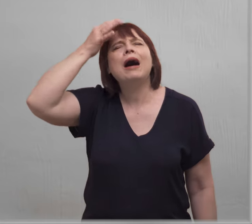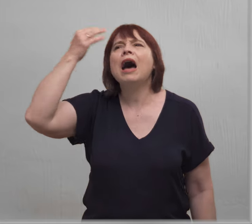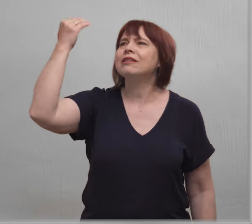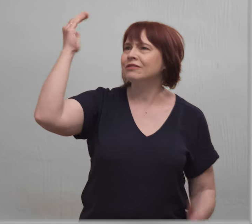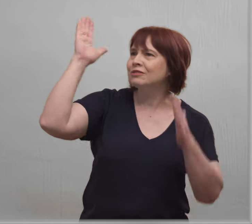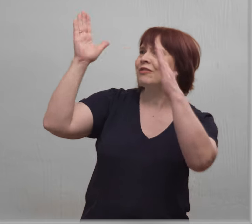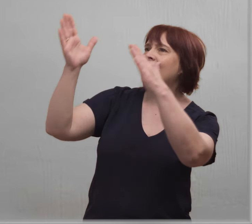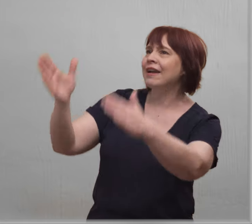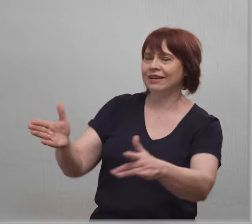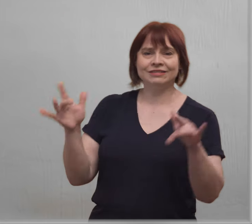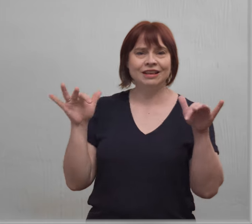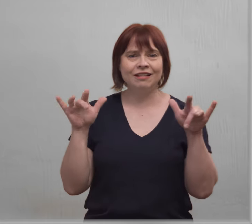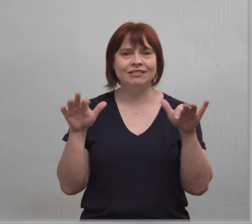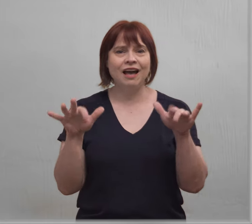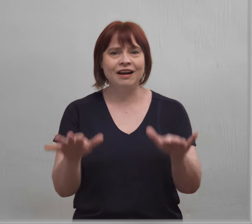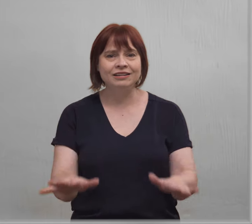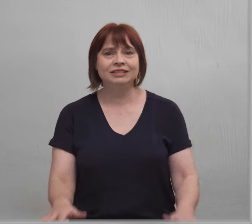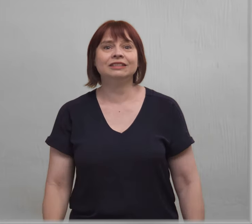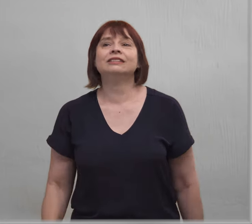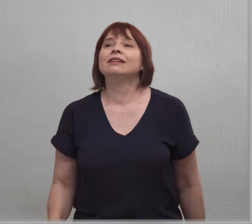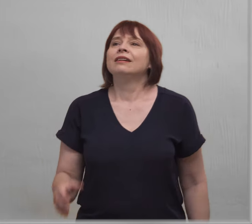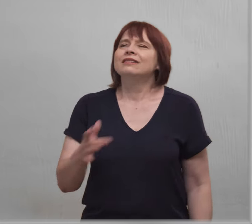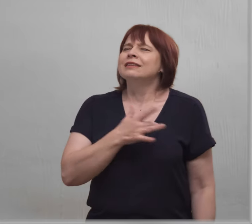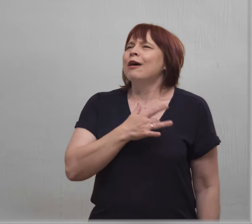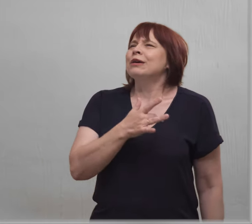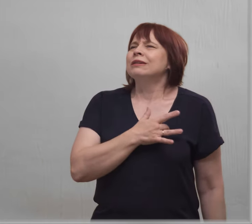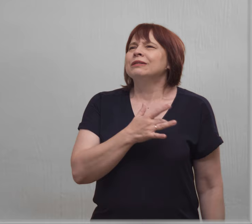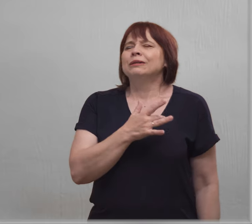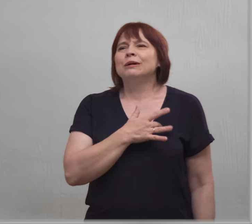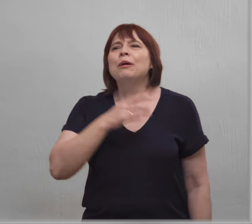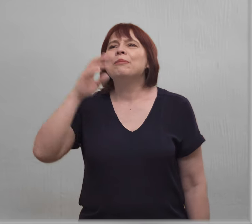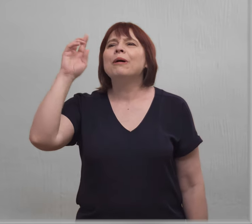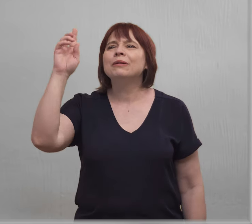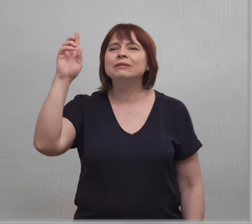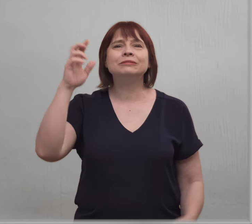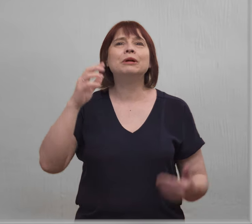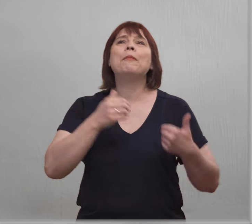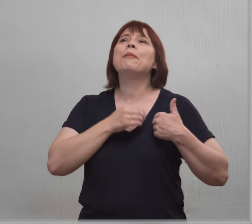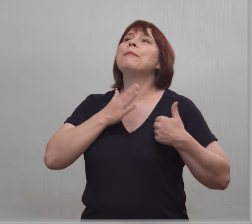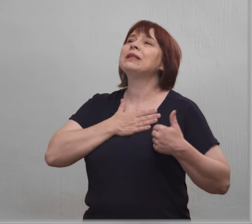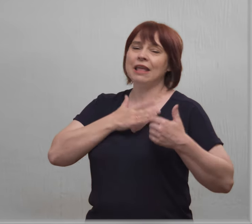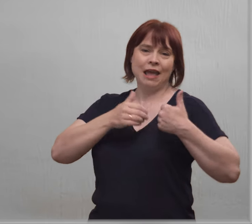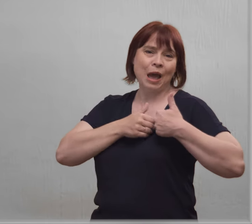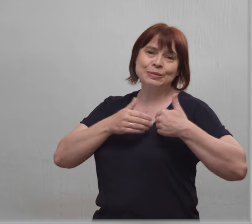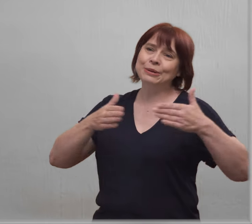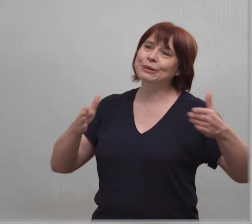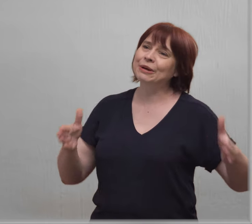вспоминая о Твоих делах, сердце, Бог, мне